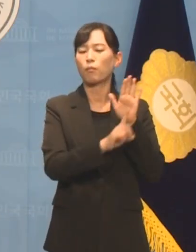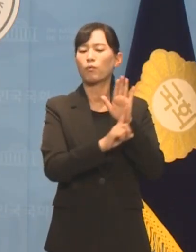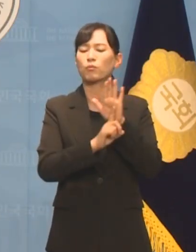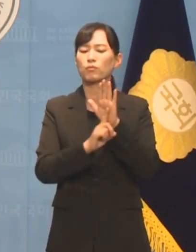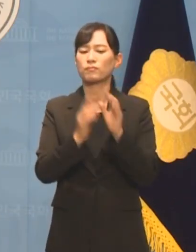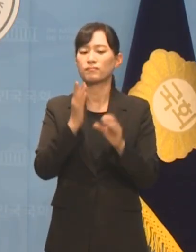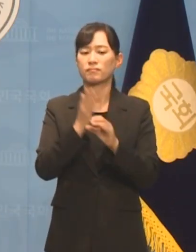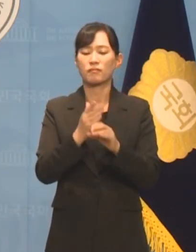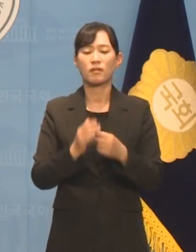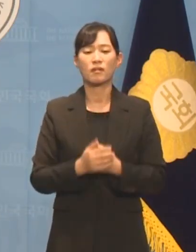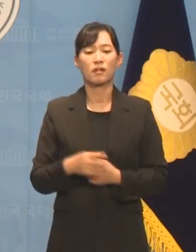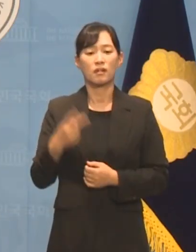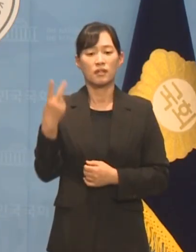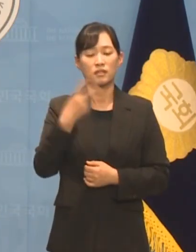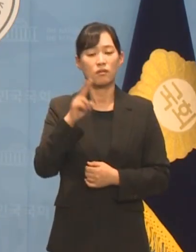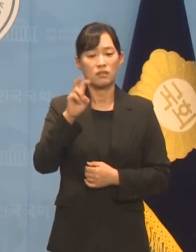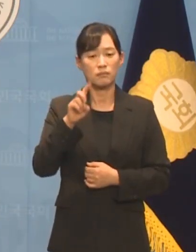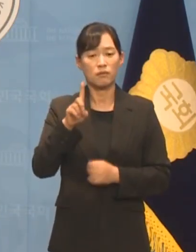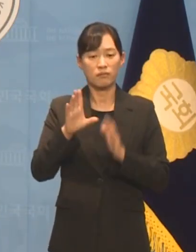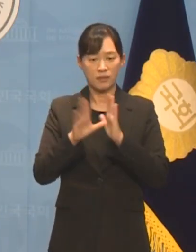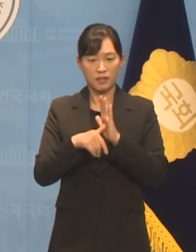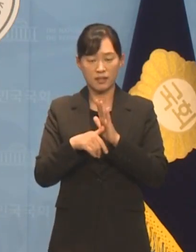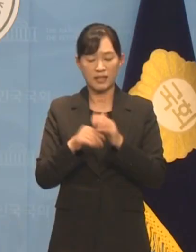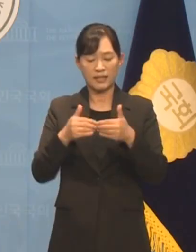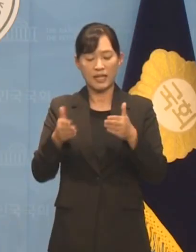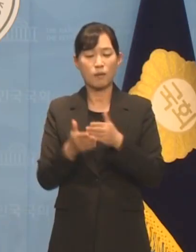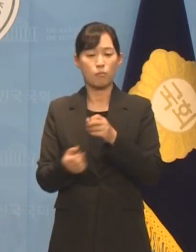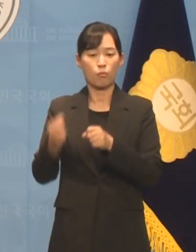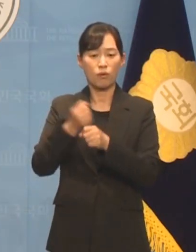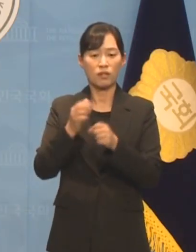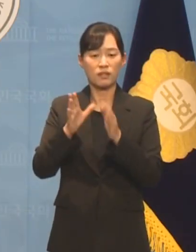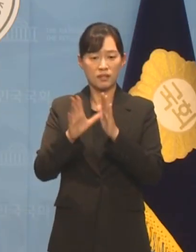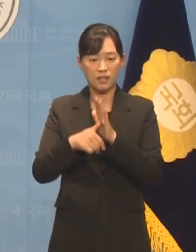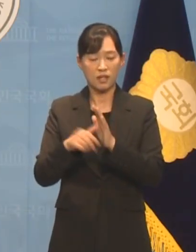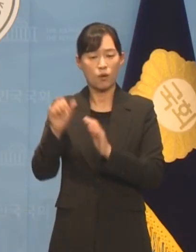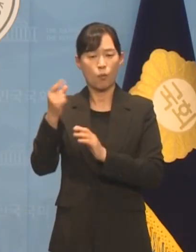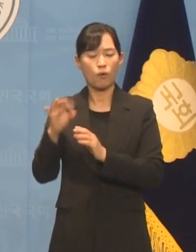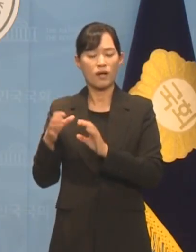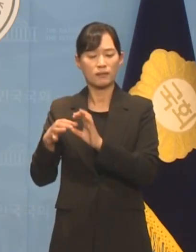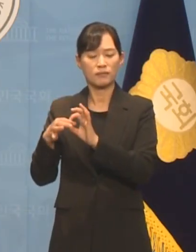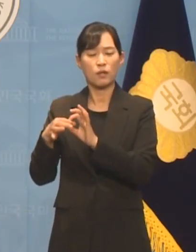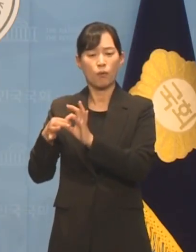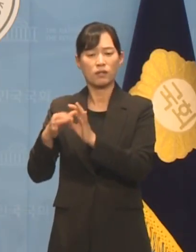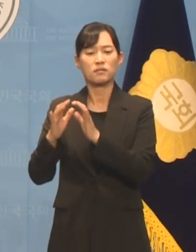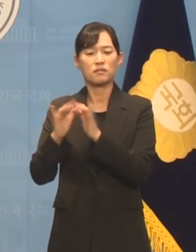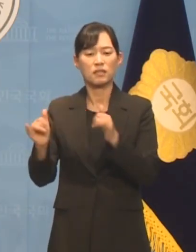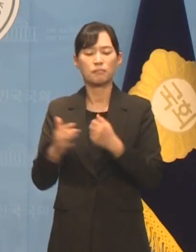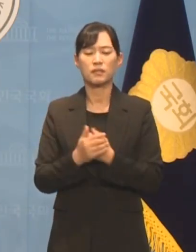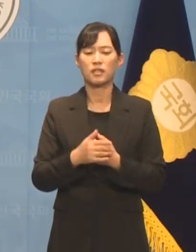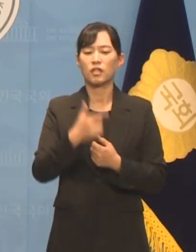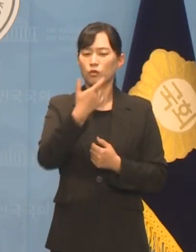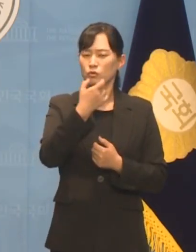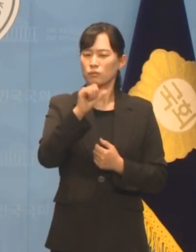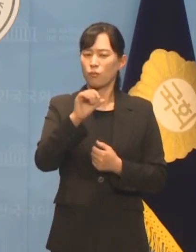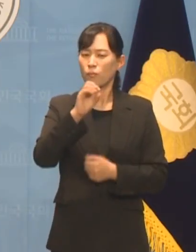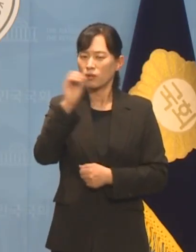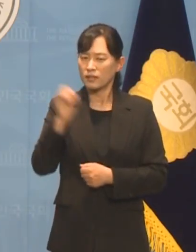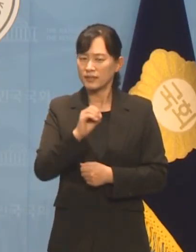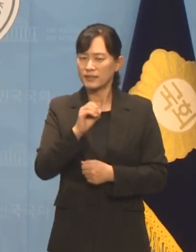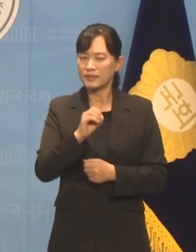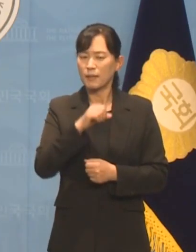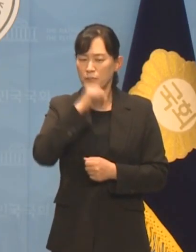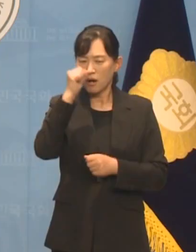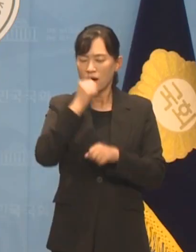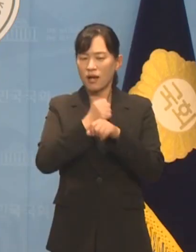있습니다. 2021년 복당 당시 홍 후보의 최측근이 명 씨에게 65% 이상 찬성이